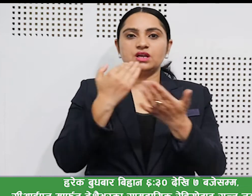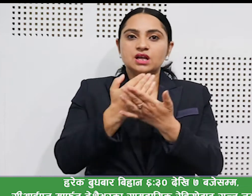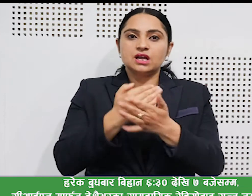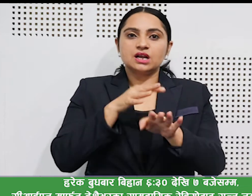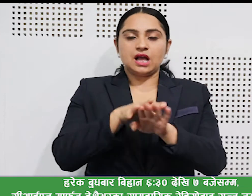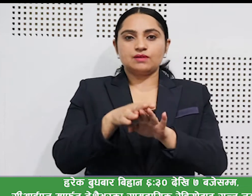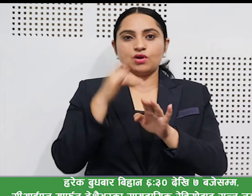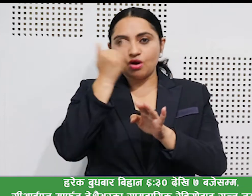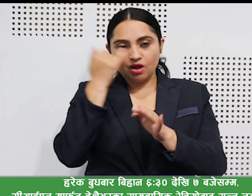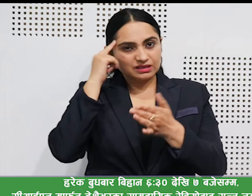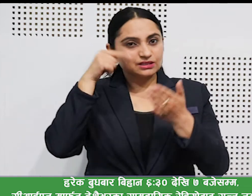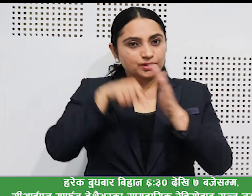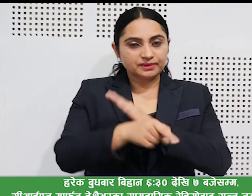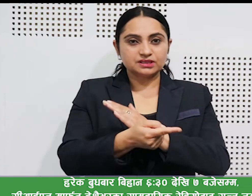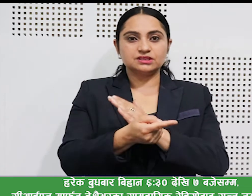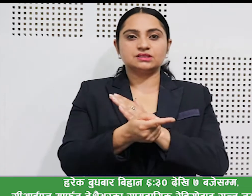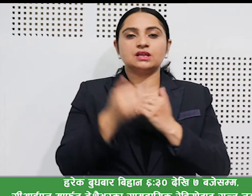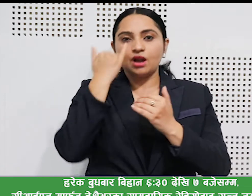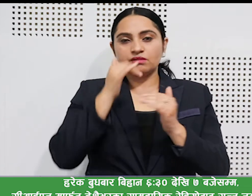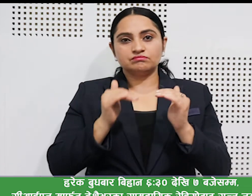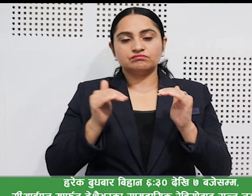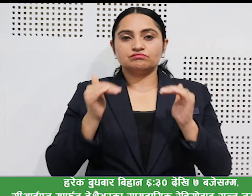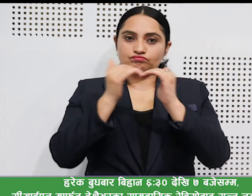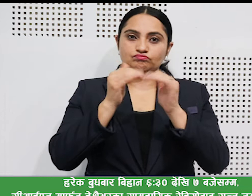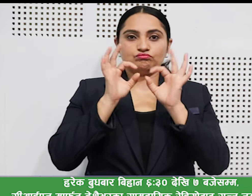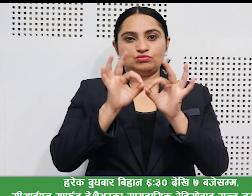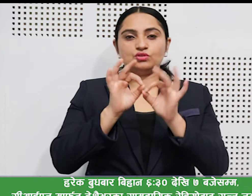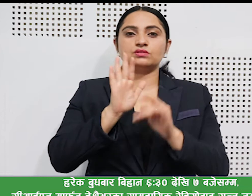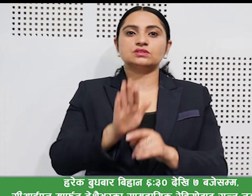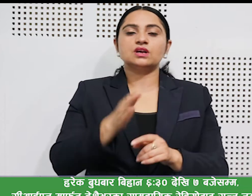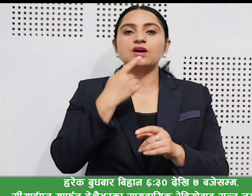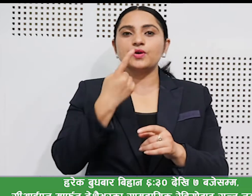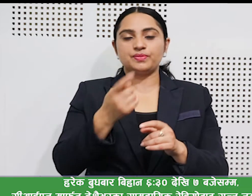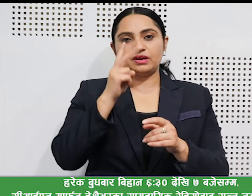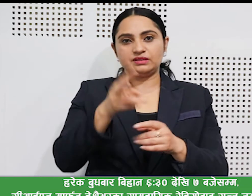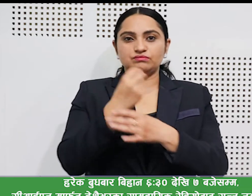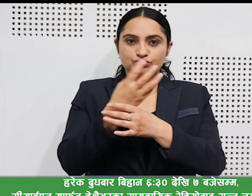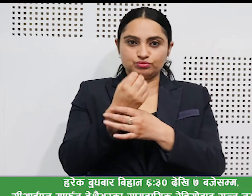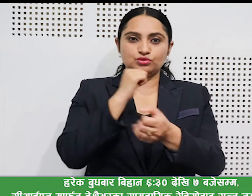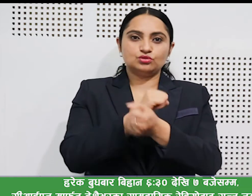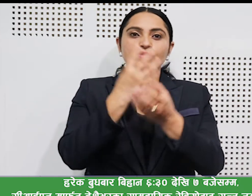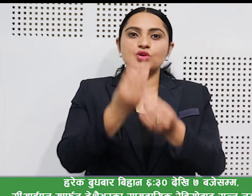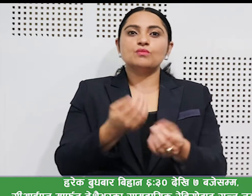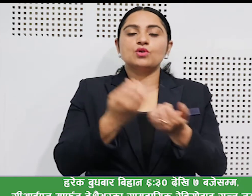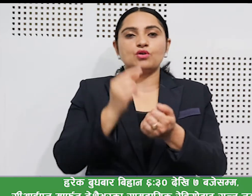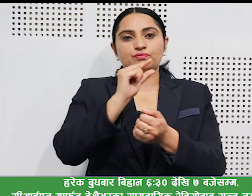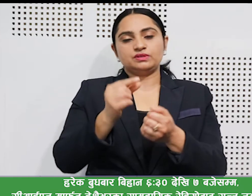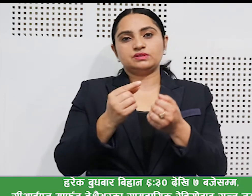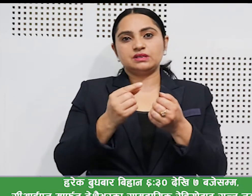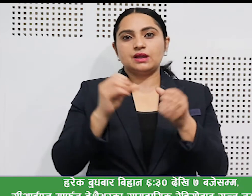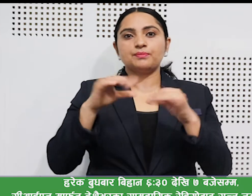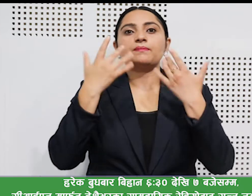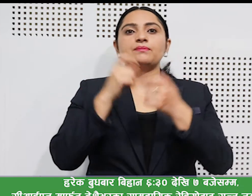लैङ्गिक संवेदनशील र लैङ्गिक सन्तुलित छन् भने त्यसले विपद जोखिम न्यूनीकरणको सवाललाई प्रभावकारी बनाउने